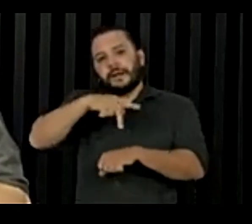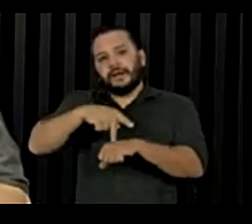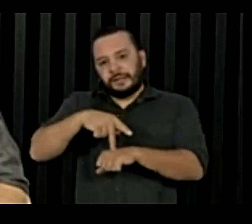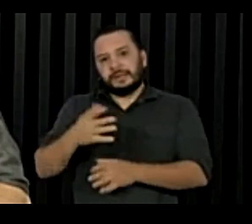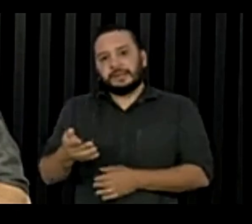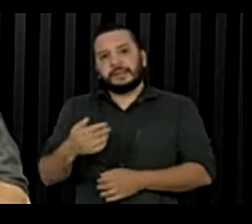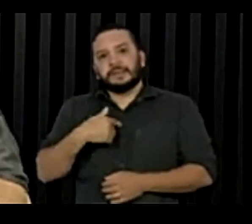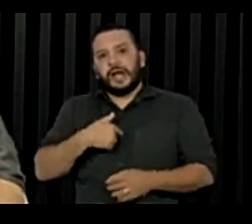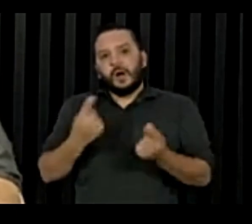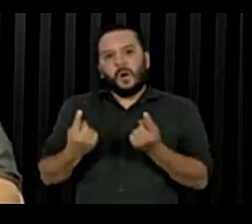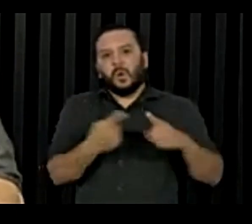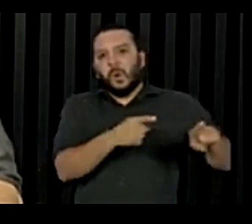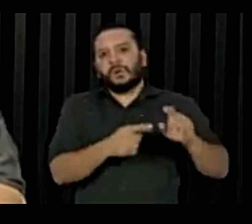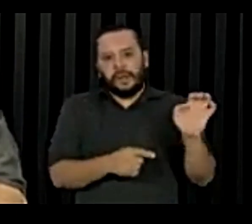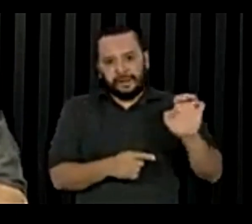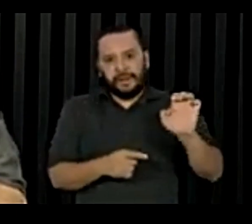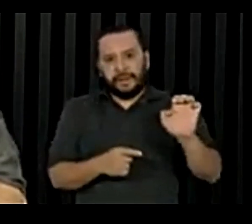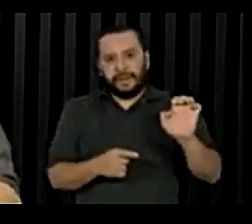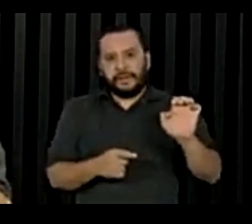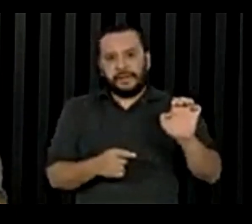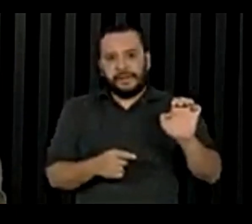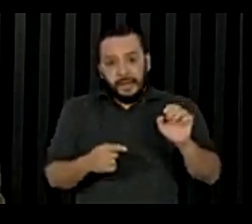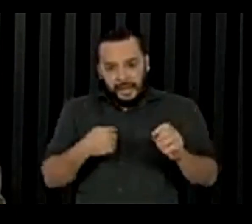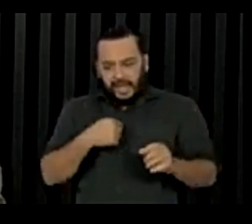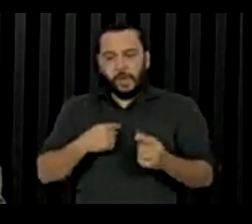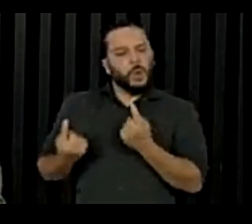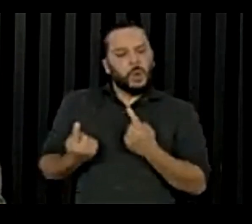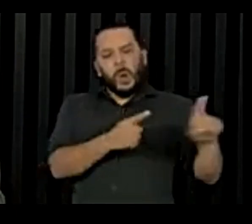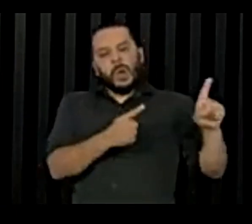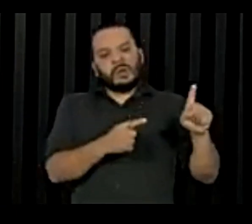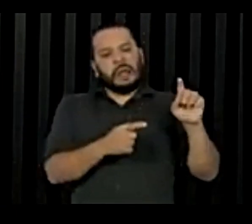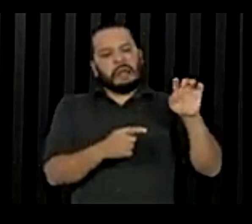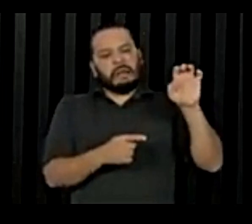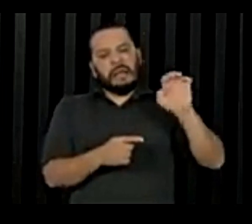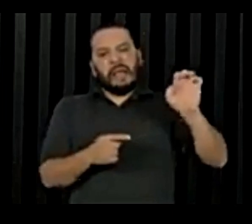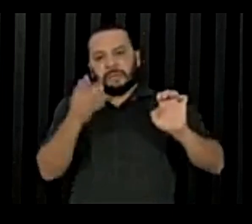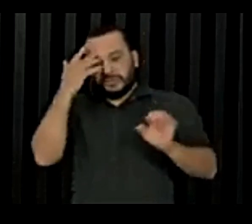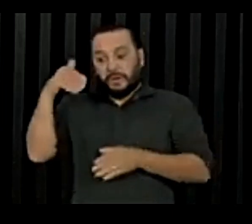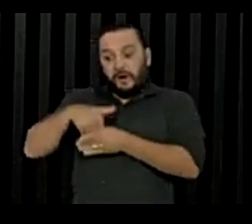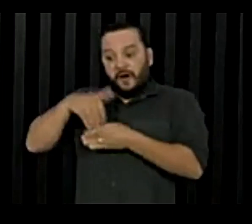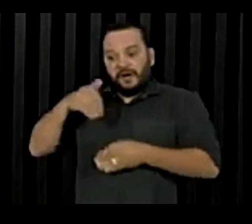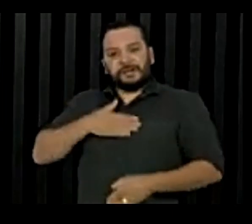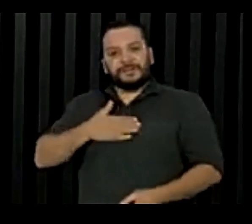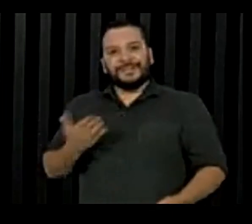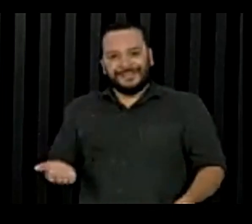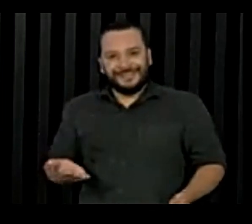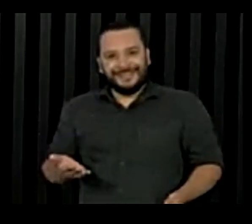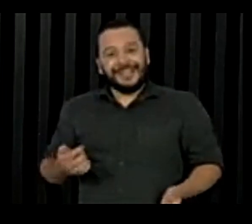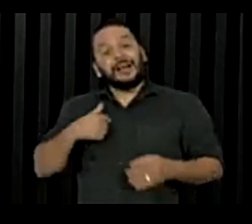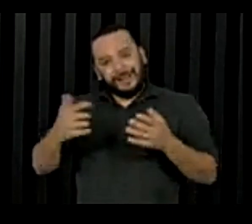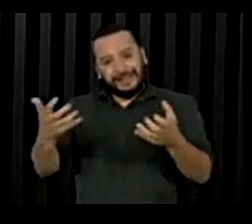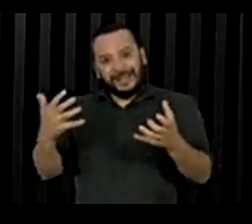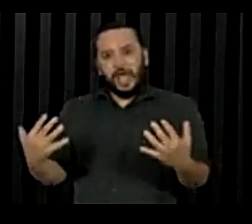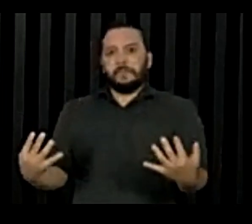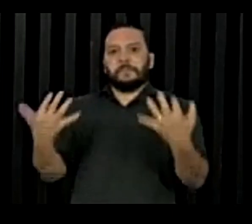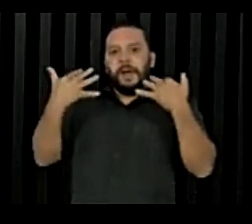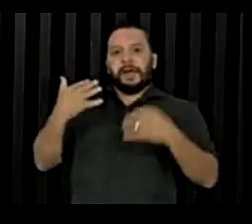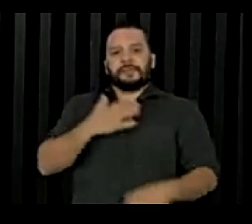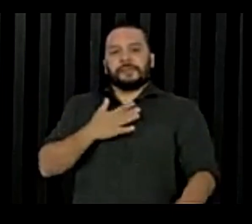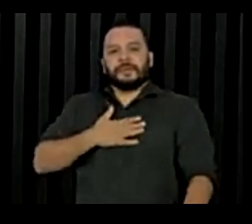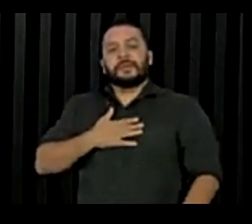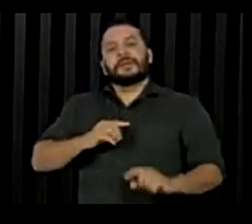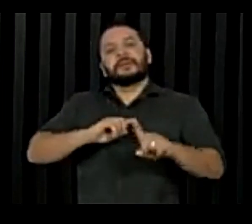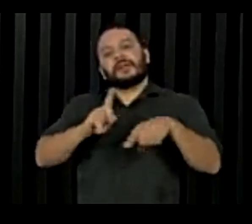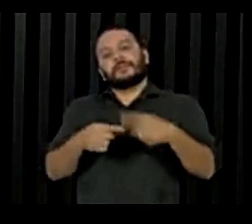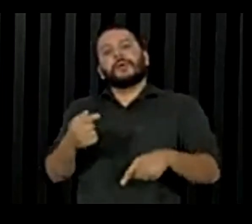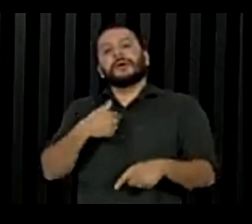voto. Isso é terrível e verdadeiro. Ele decidiu fazer aquilo para aumentar sua popularidade, para chegar nas eleições